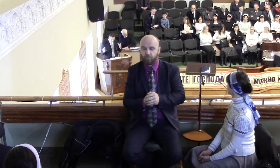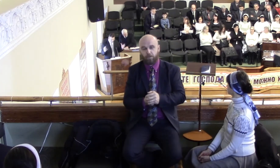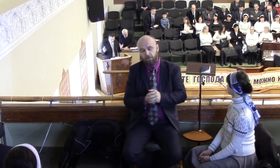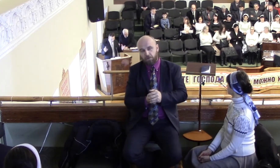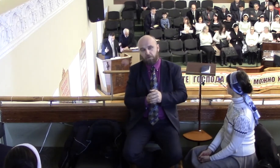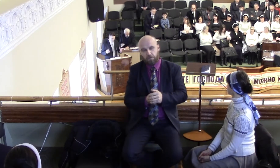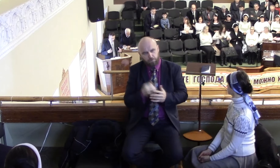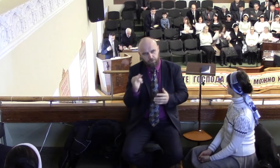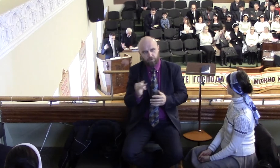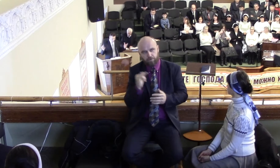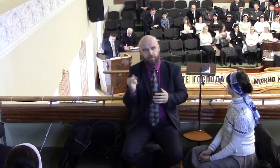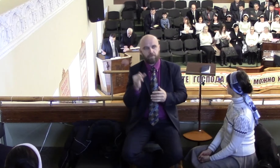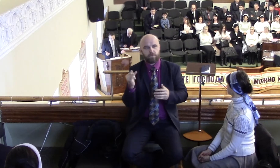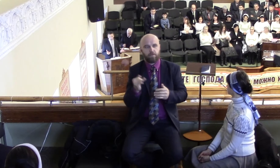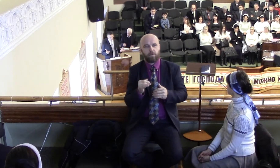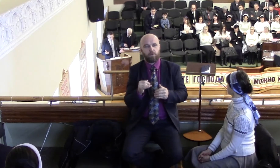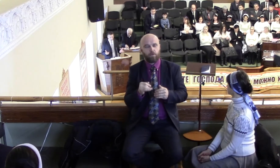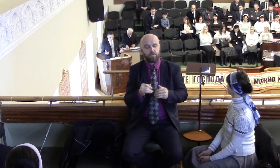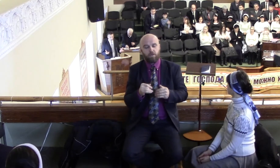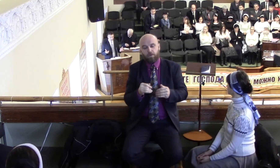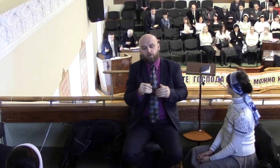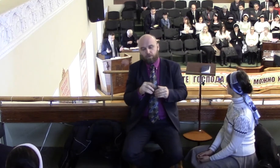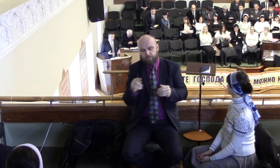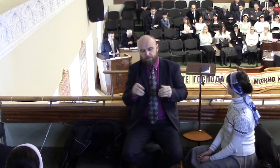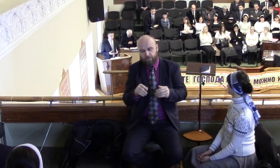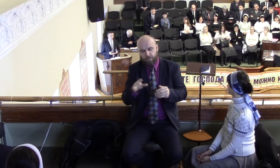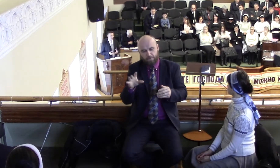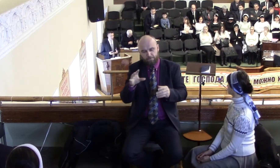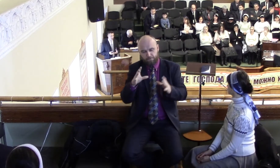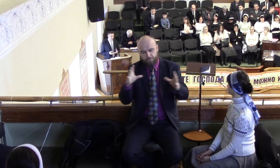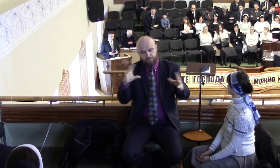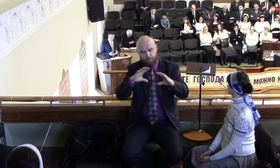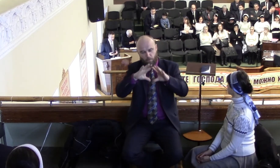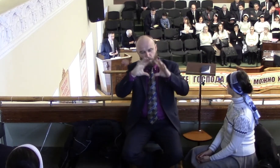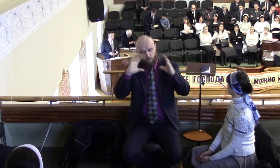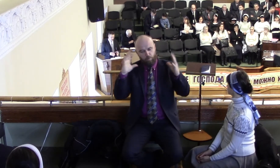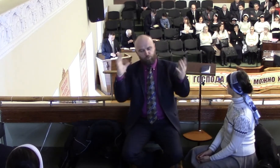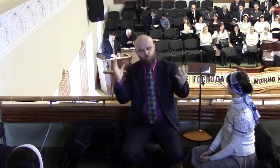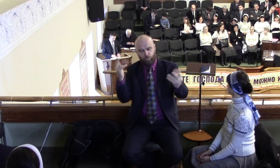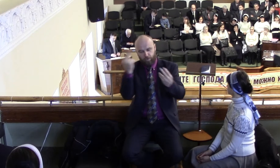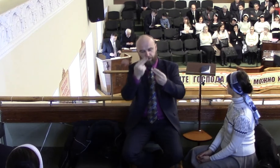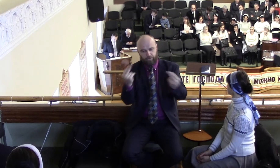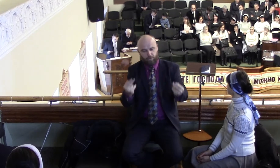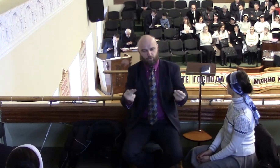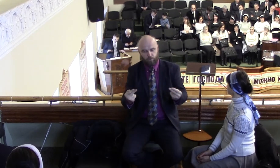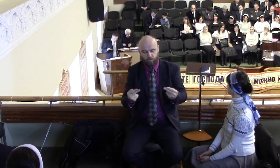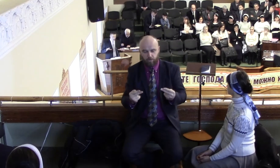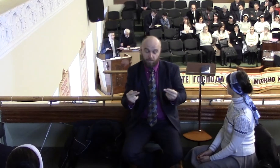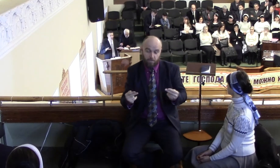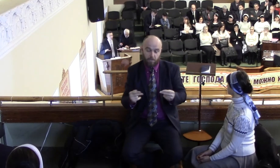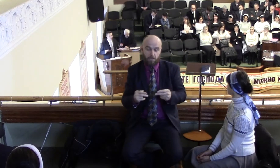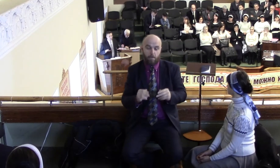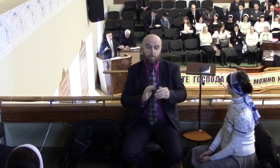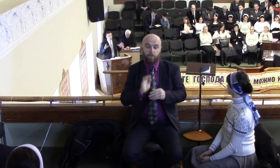конечно же, в контексте всего послания к Ефесянам. И это послание, братья и сестры,